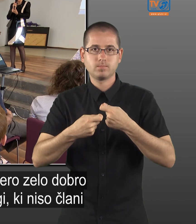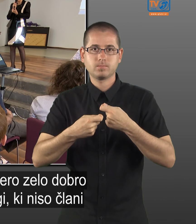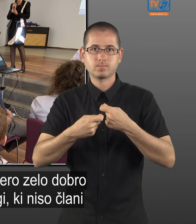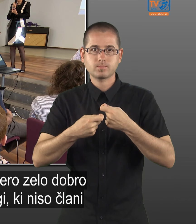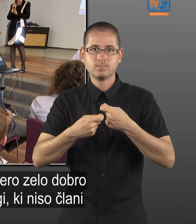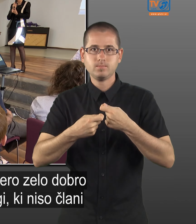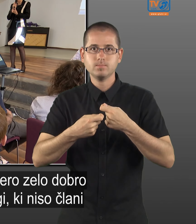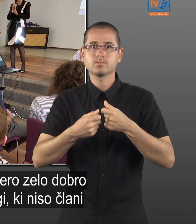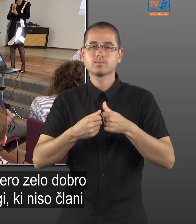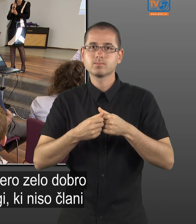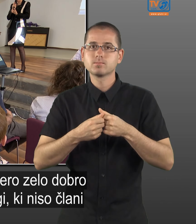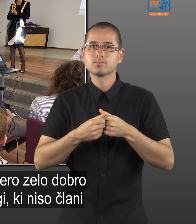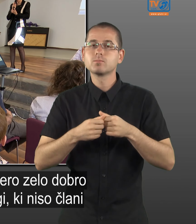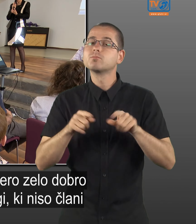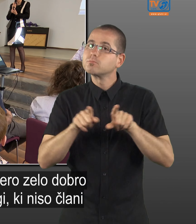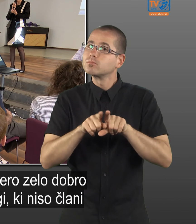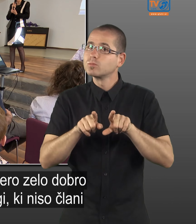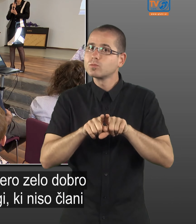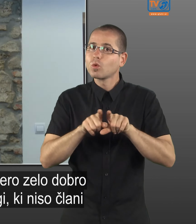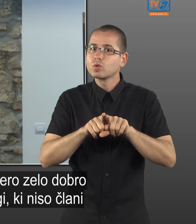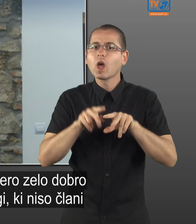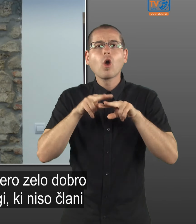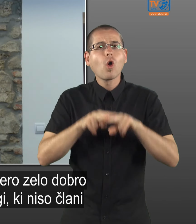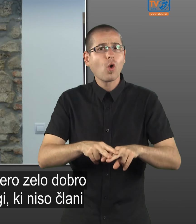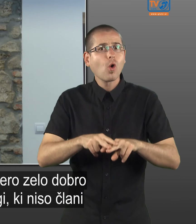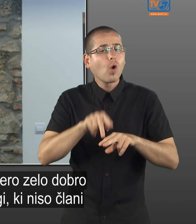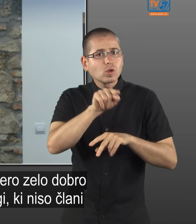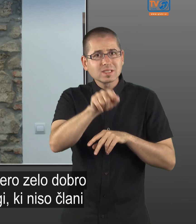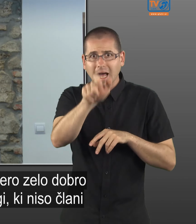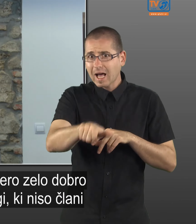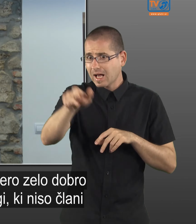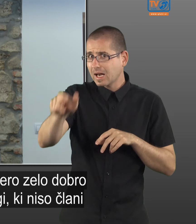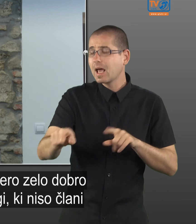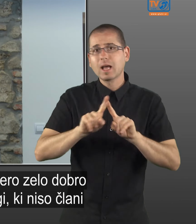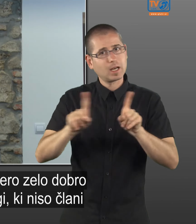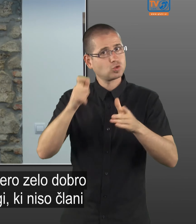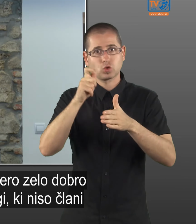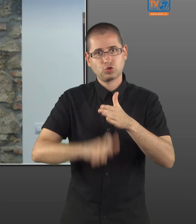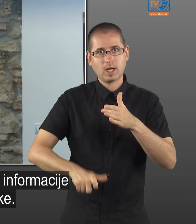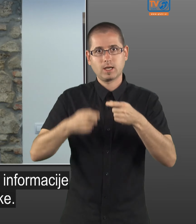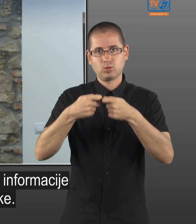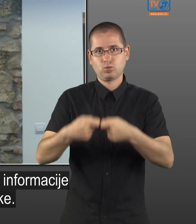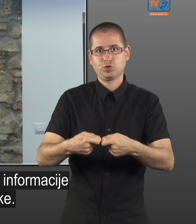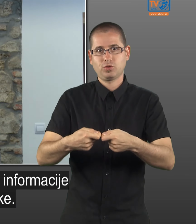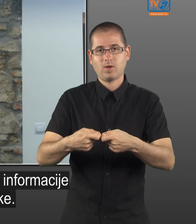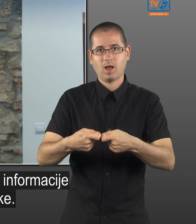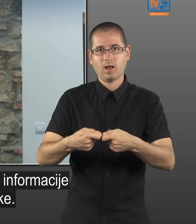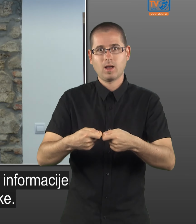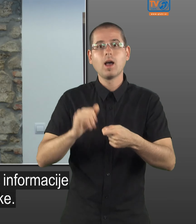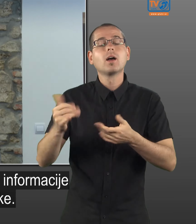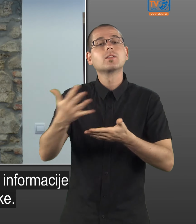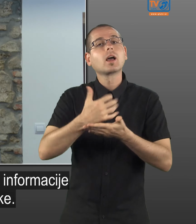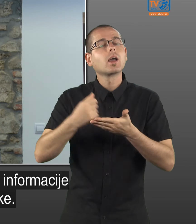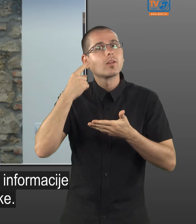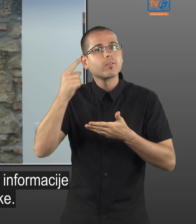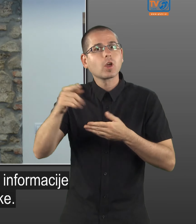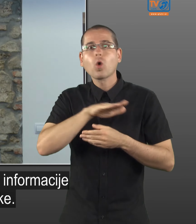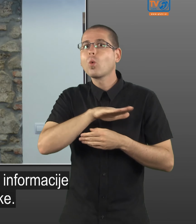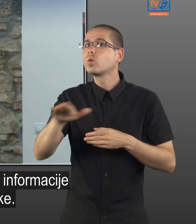tudi ostali, ki niso člani društva, da